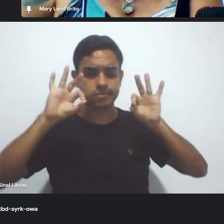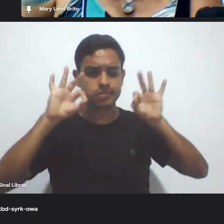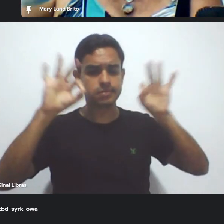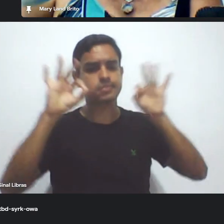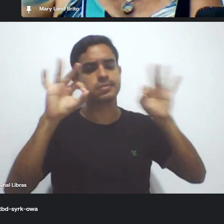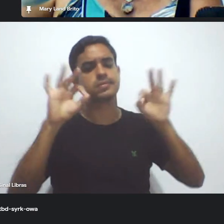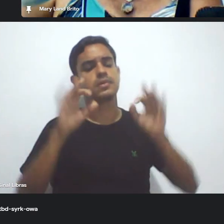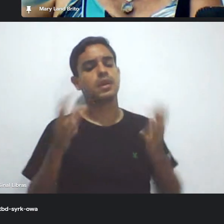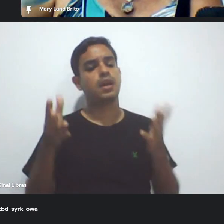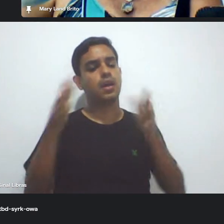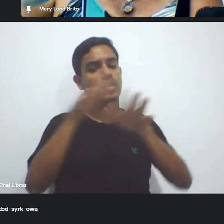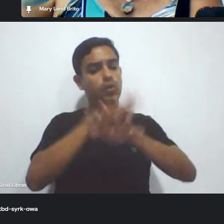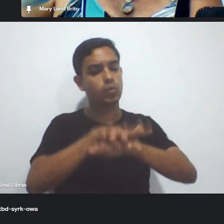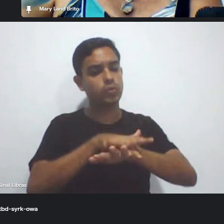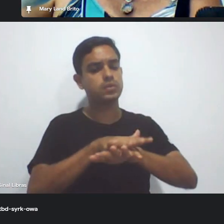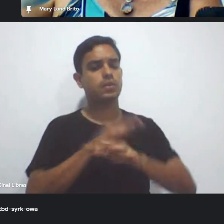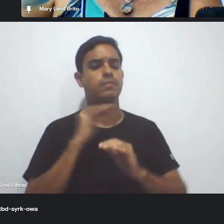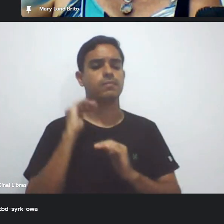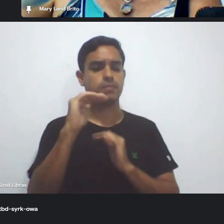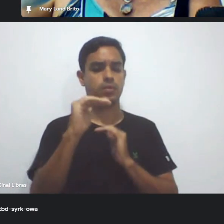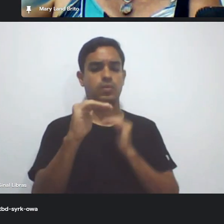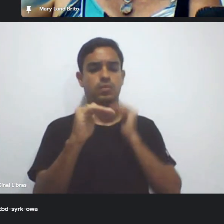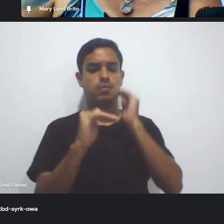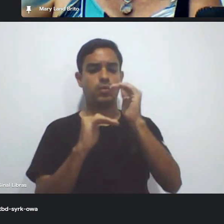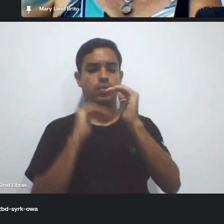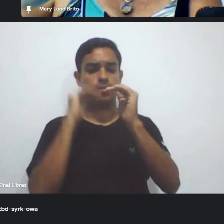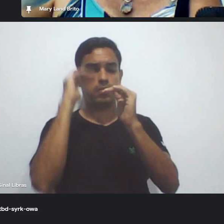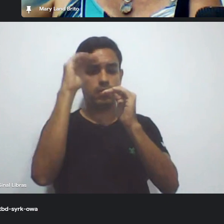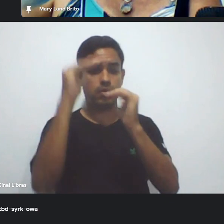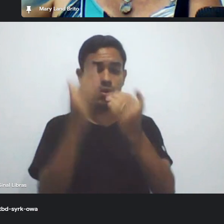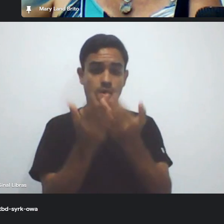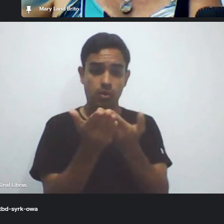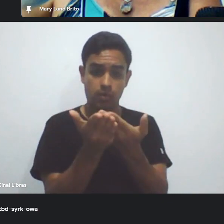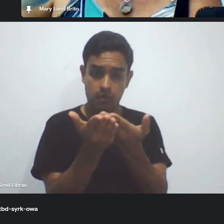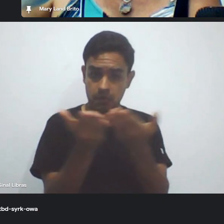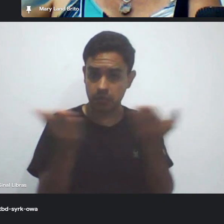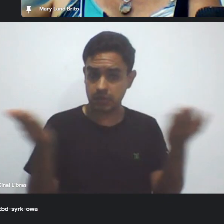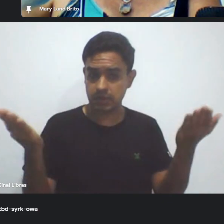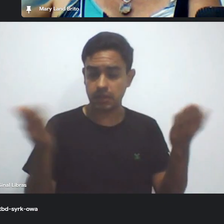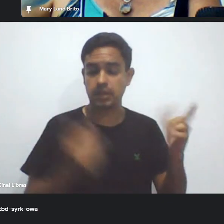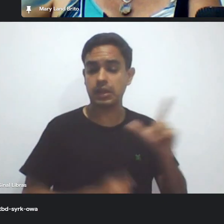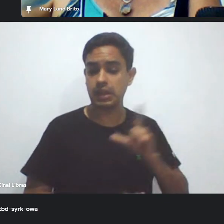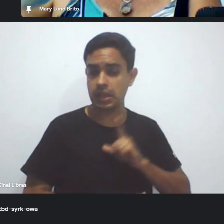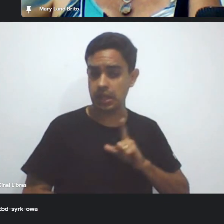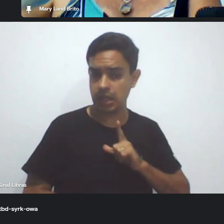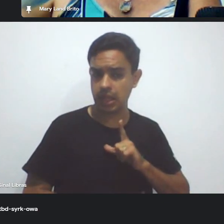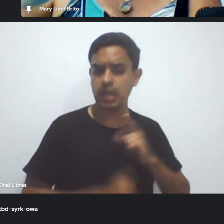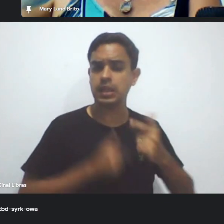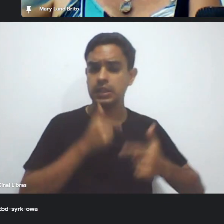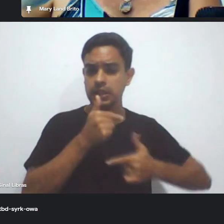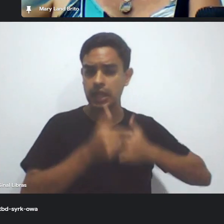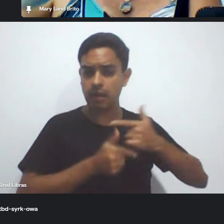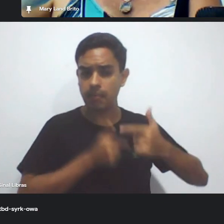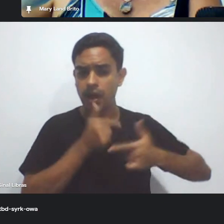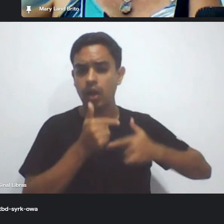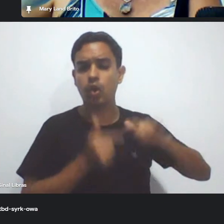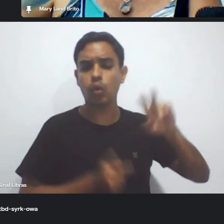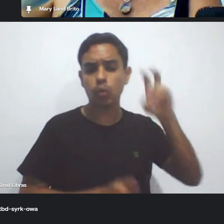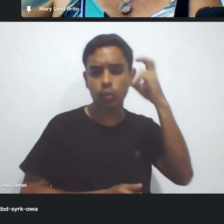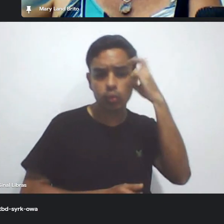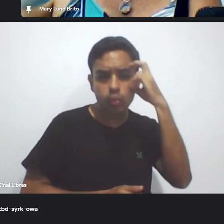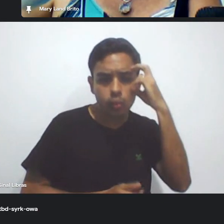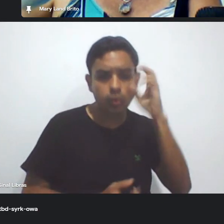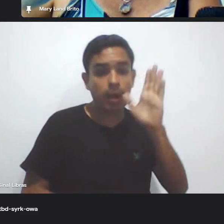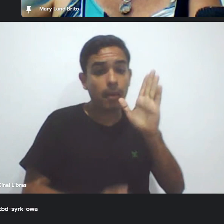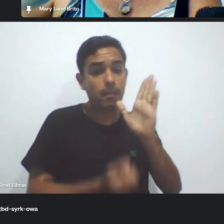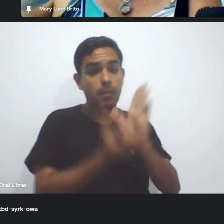inclusão, de possibilidades para vocês que fazem cultura, que produzem cultura